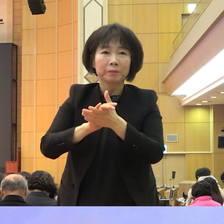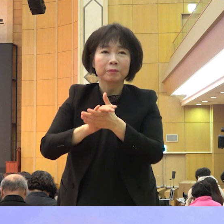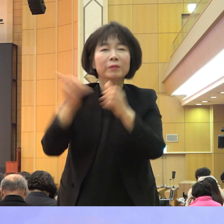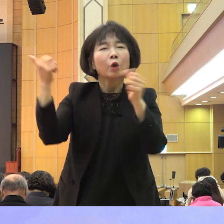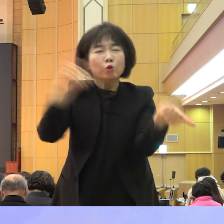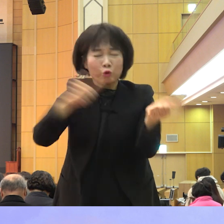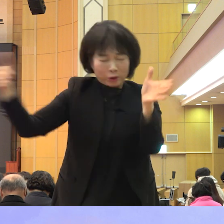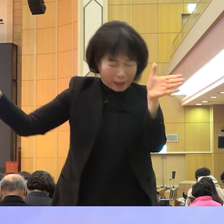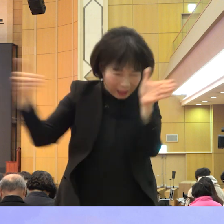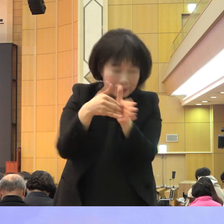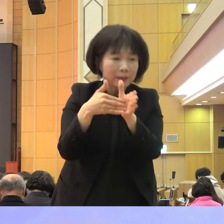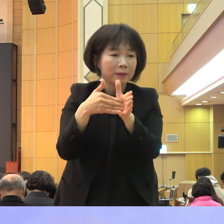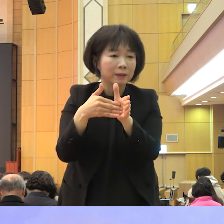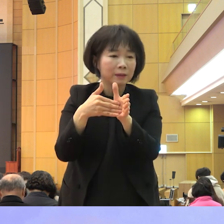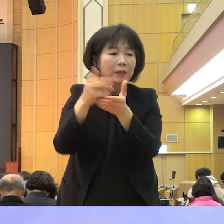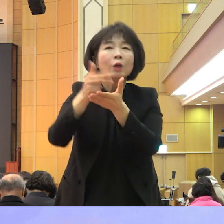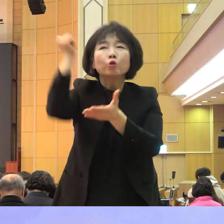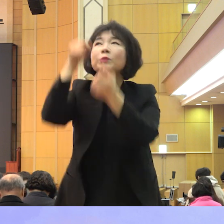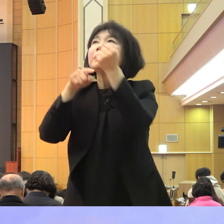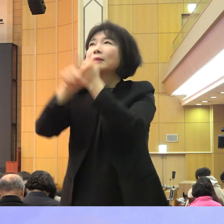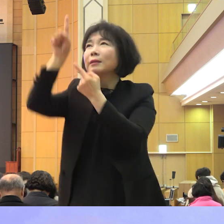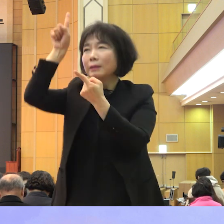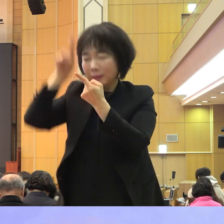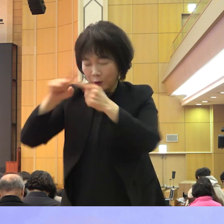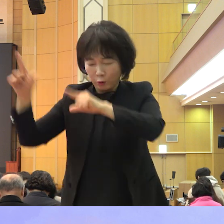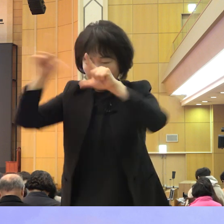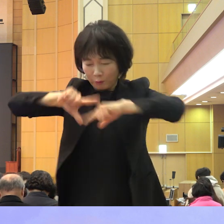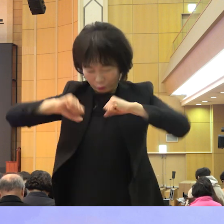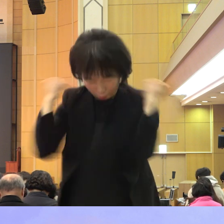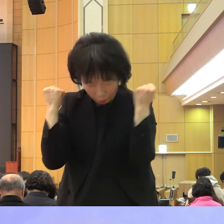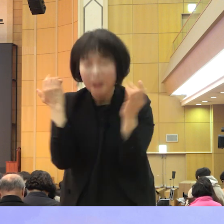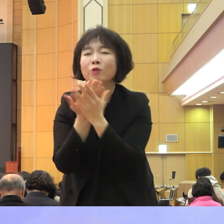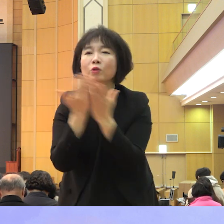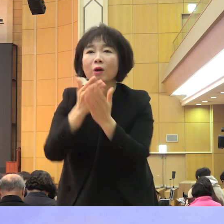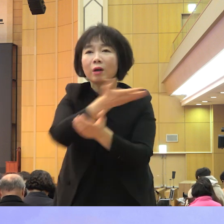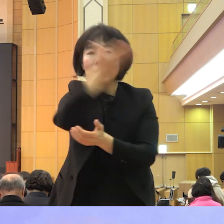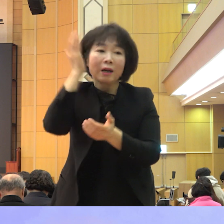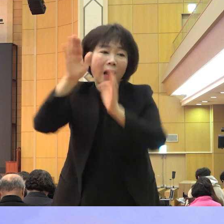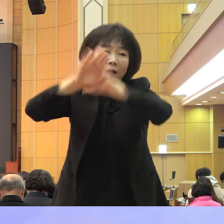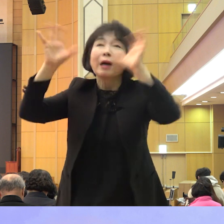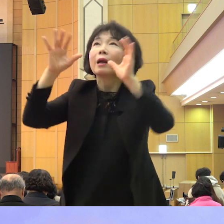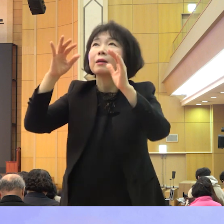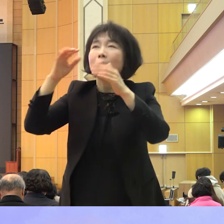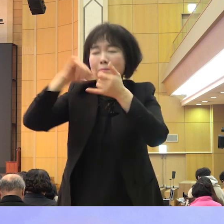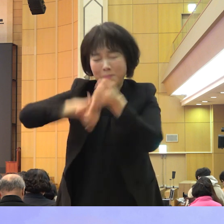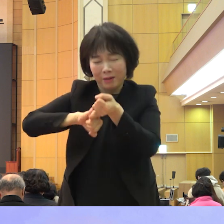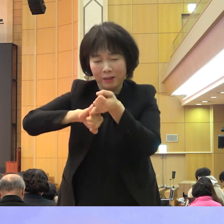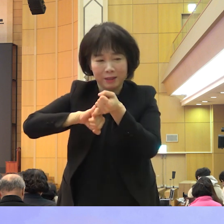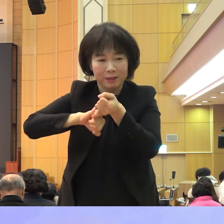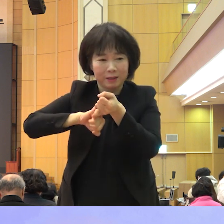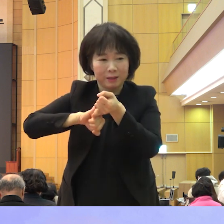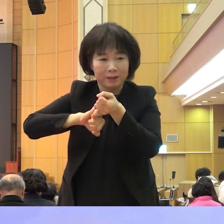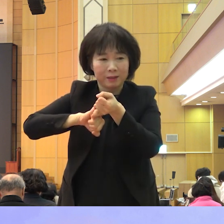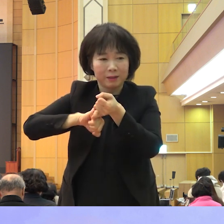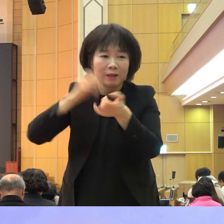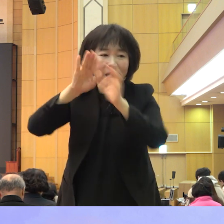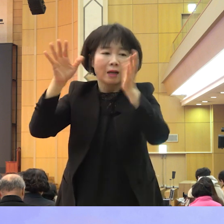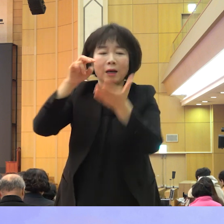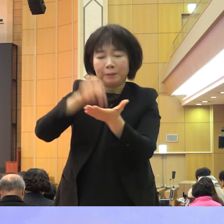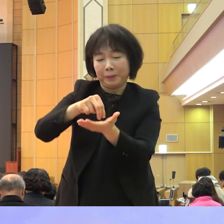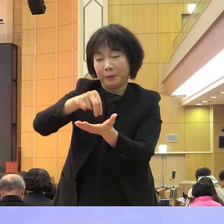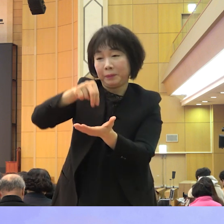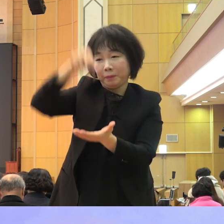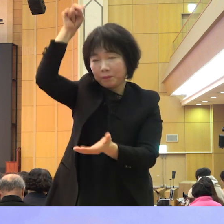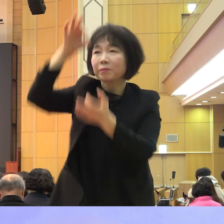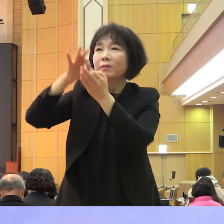다할 때까지 주님 뜻대로 살게 하시고 저 천국을 유업으로 받아 천국에